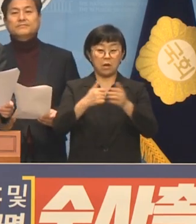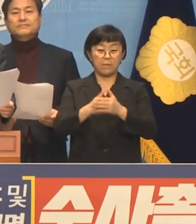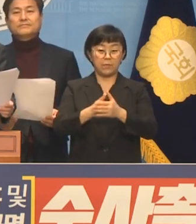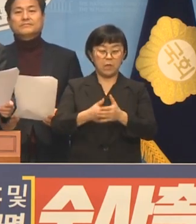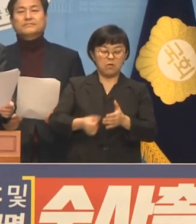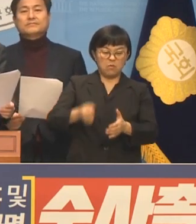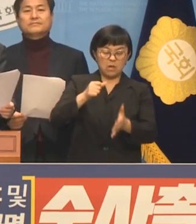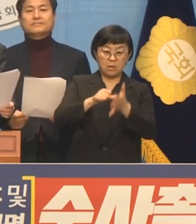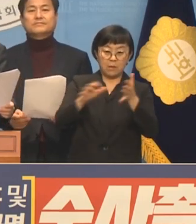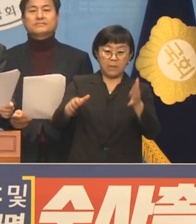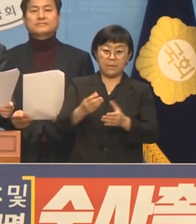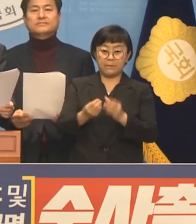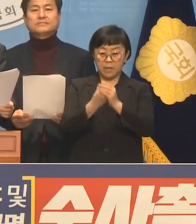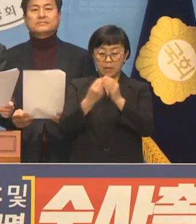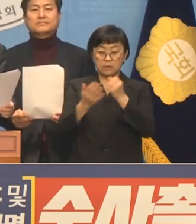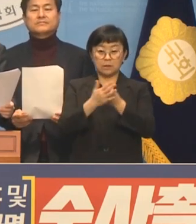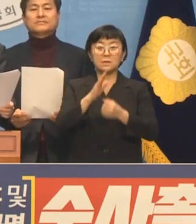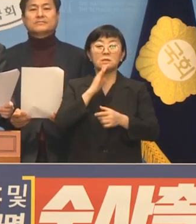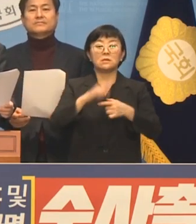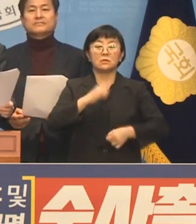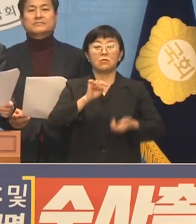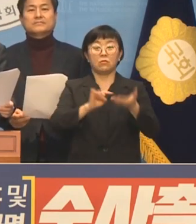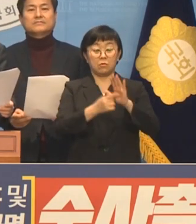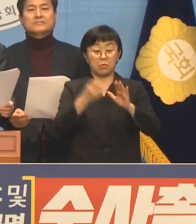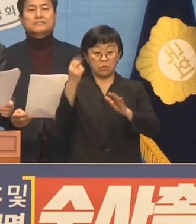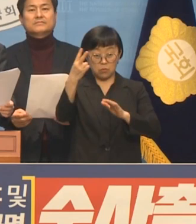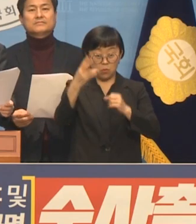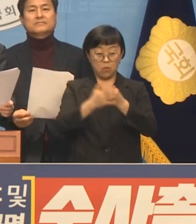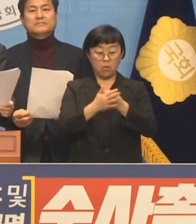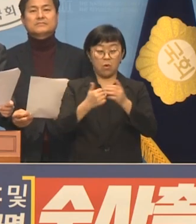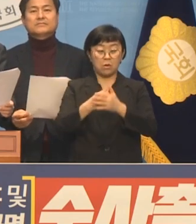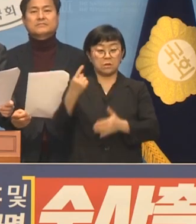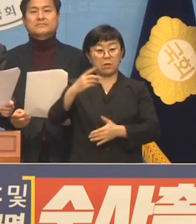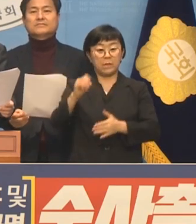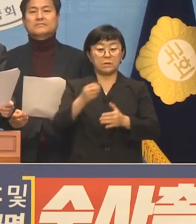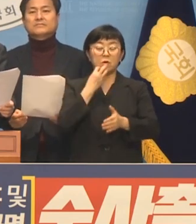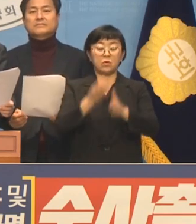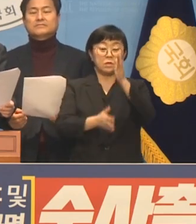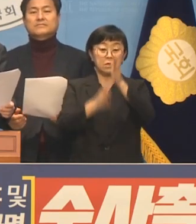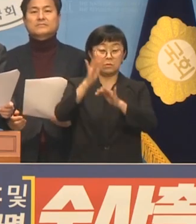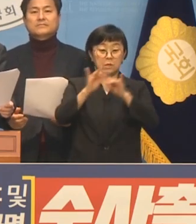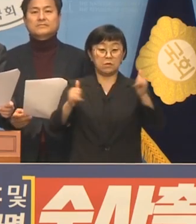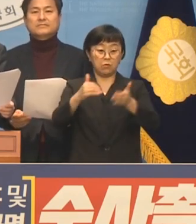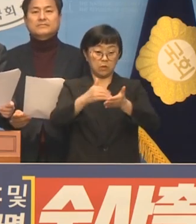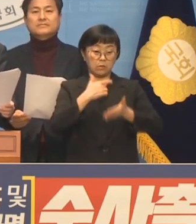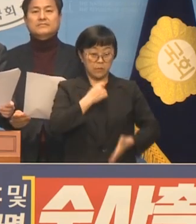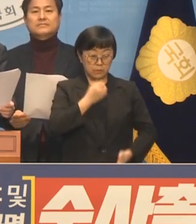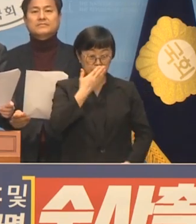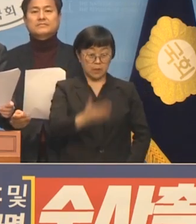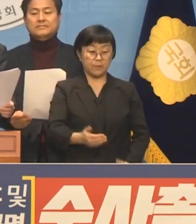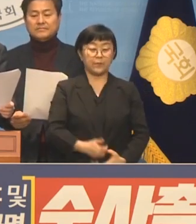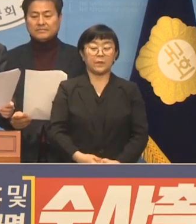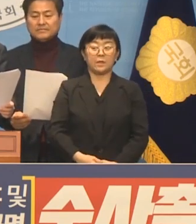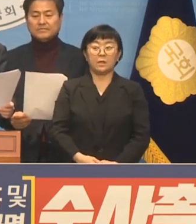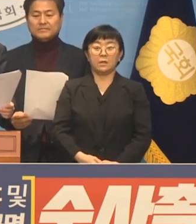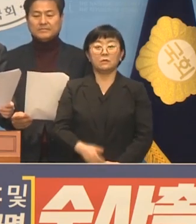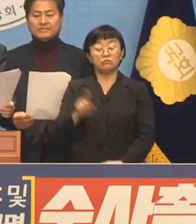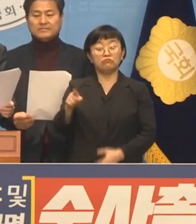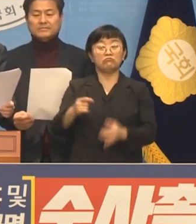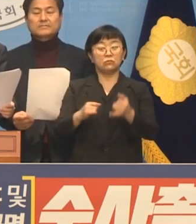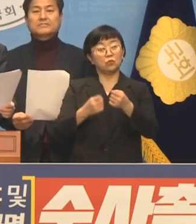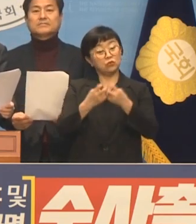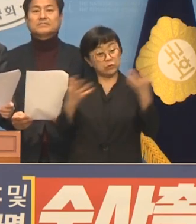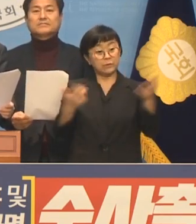수수 의혹에 대한 진상규명, 전 천만 서울시민이 요구하면 할 수 있습니다. 할 수밖에